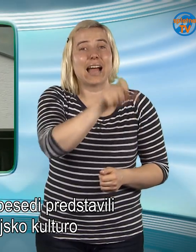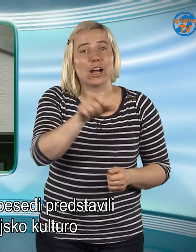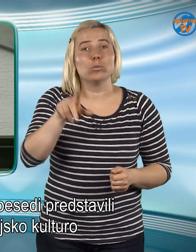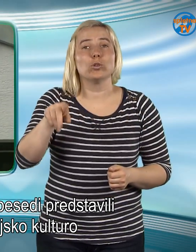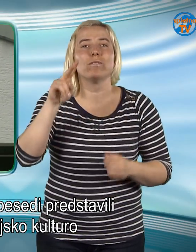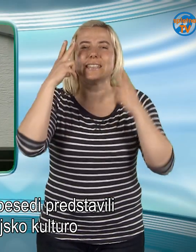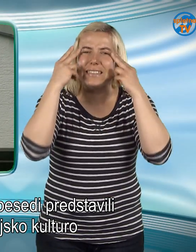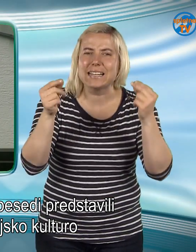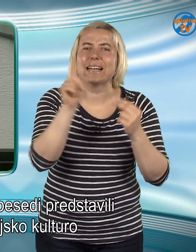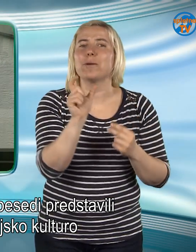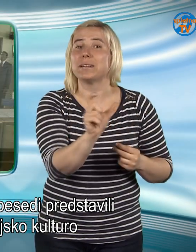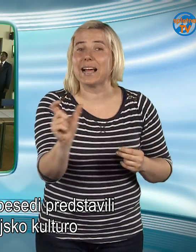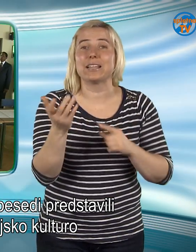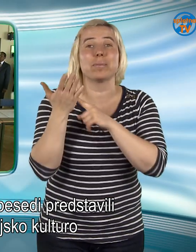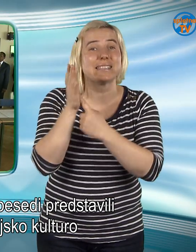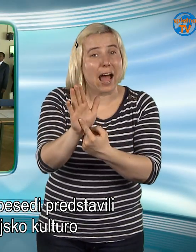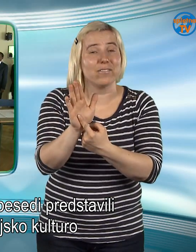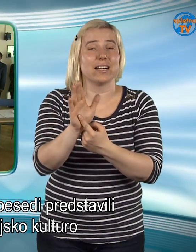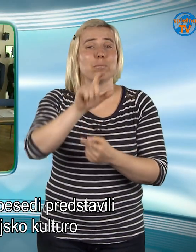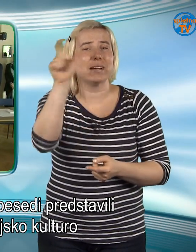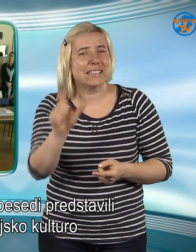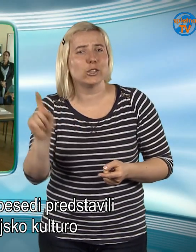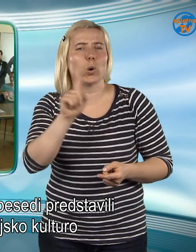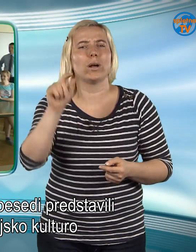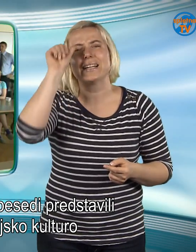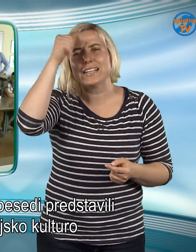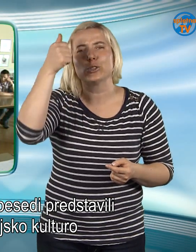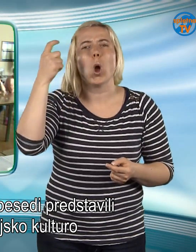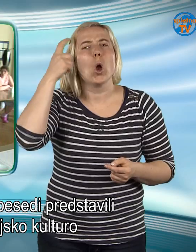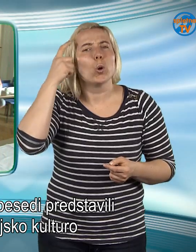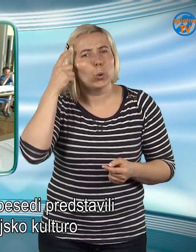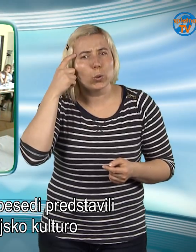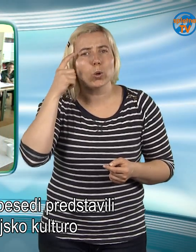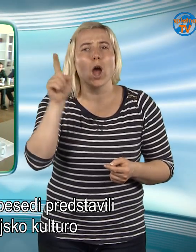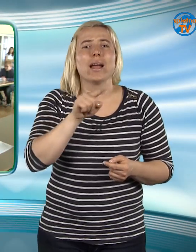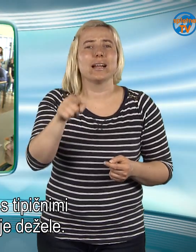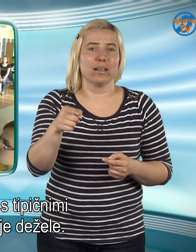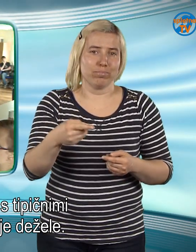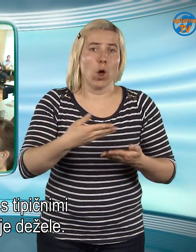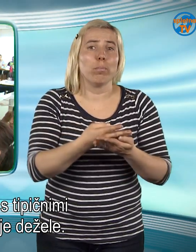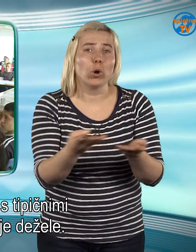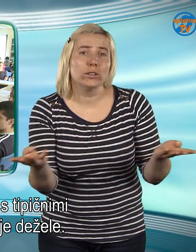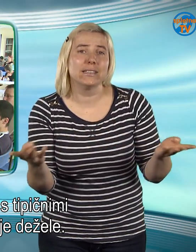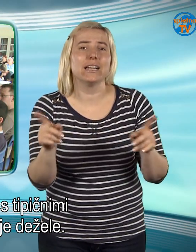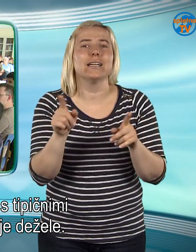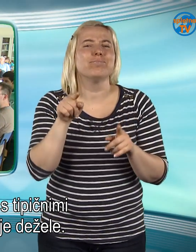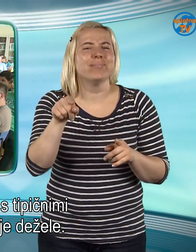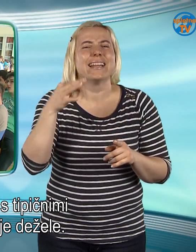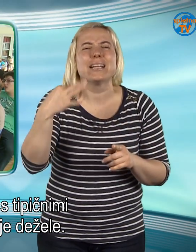Dijakom so v sliki in besedi predstavili brazilsko in indijsko kulturo in jih pogostili s tipičnimi sladicami